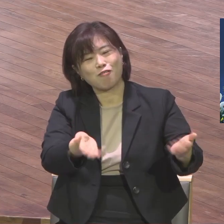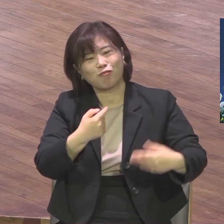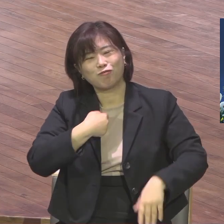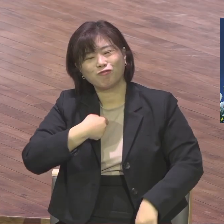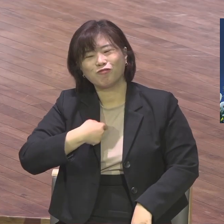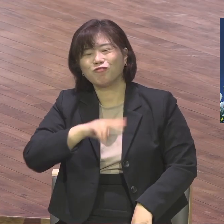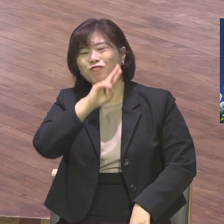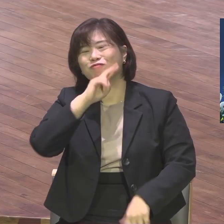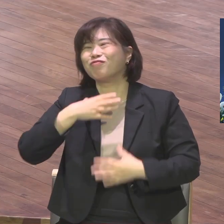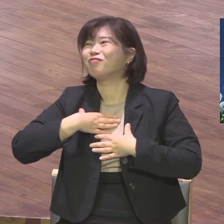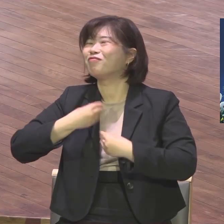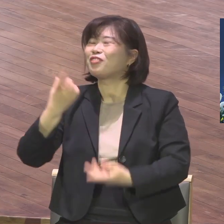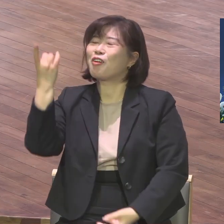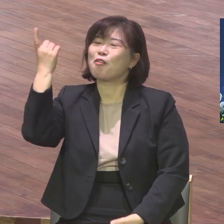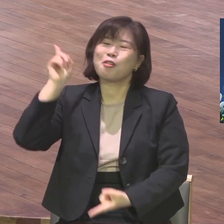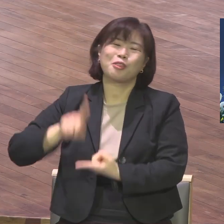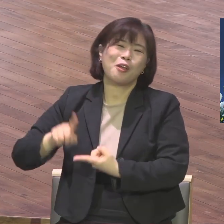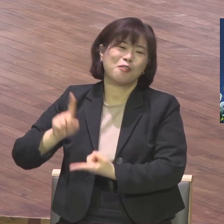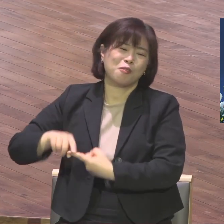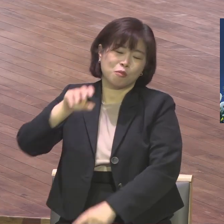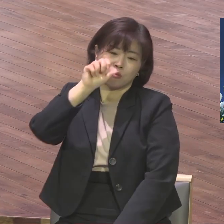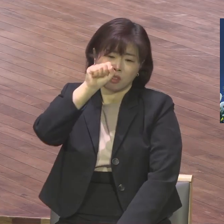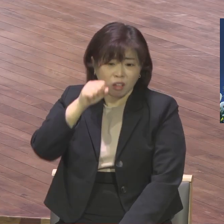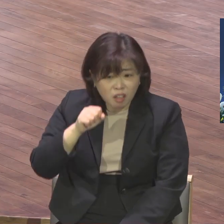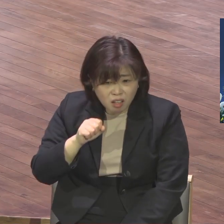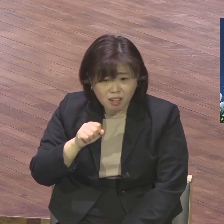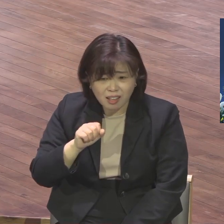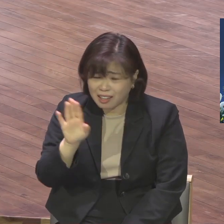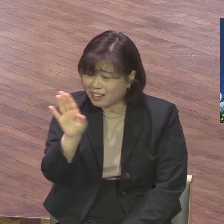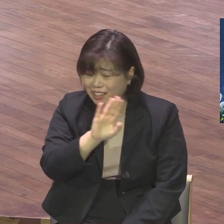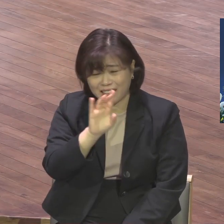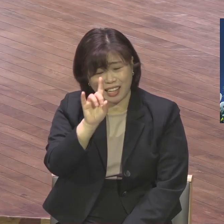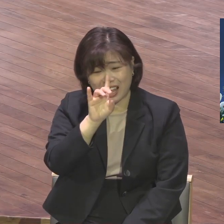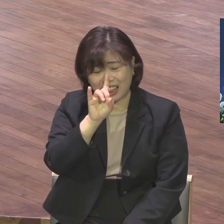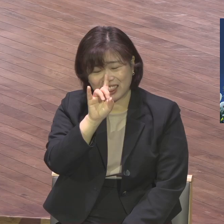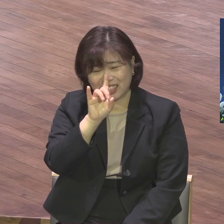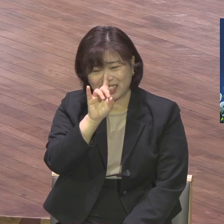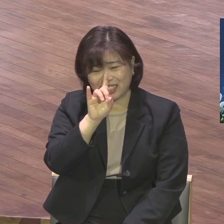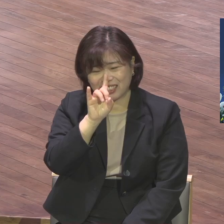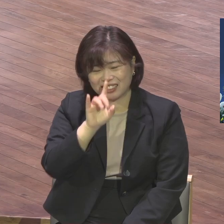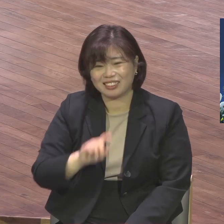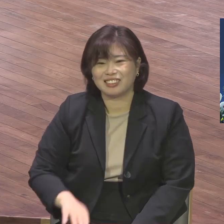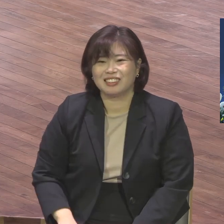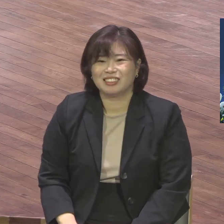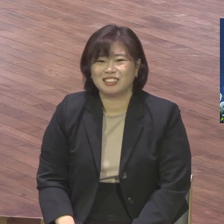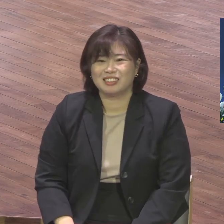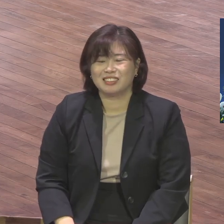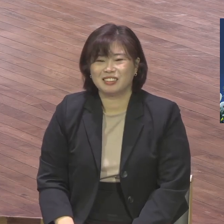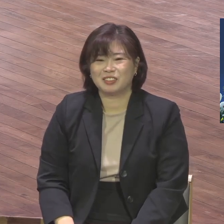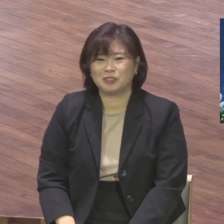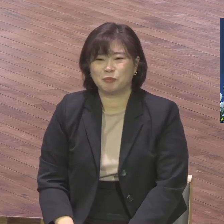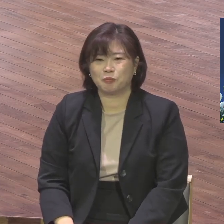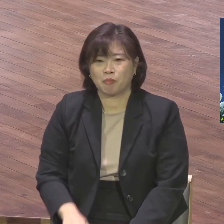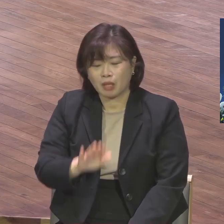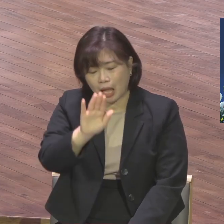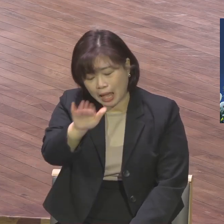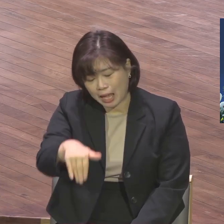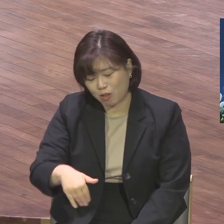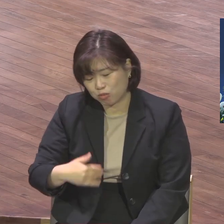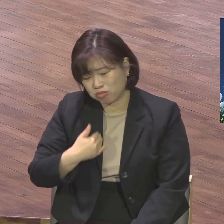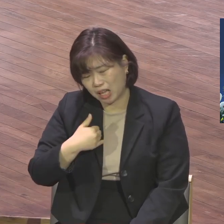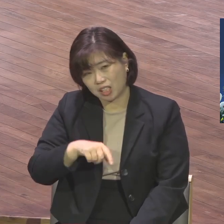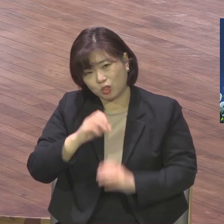부모는 죽으면 지옥 가는데 내 체면 때문에 내 자존심 때문에 우리 집 오픈 안 하겠어 쪽팔려 우리 집 너무 창피해서